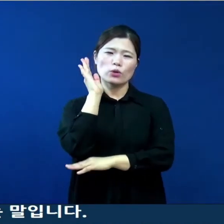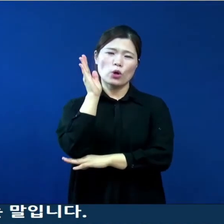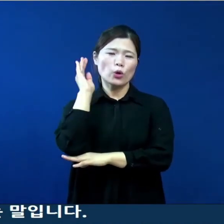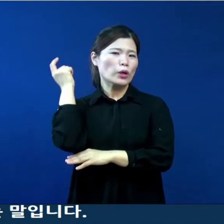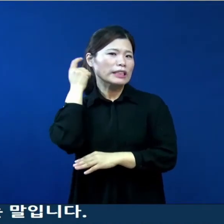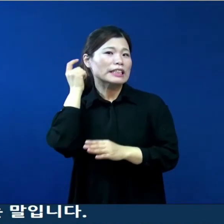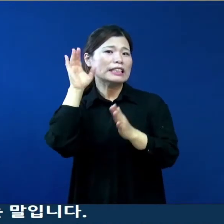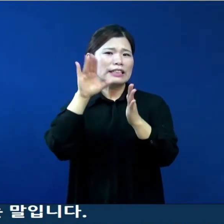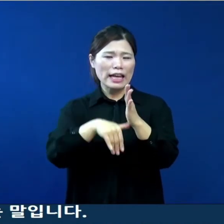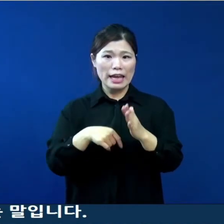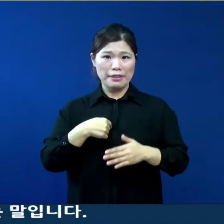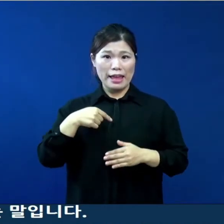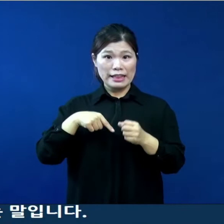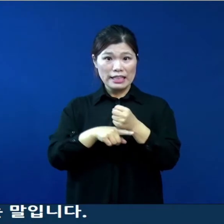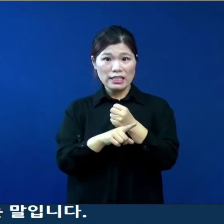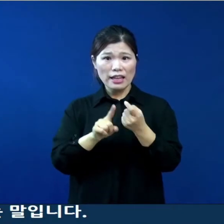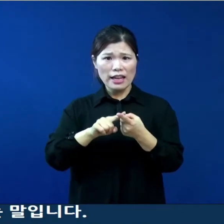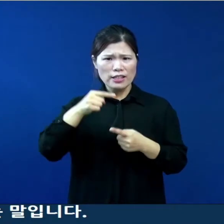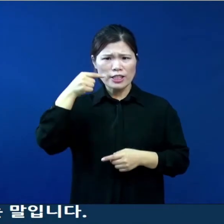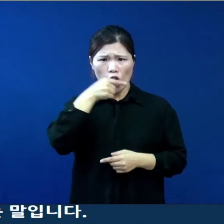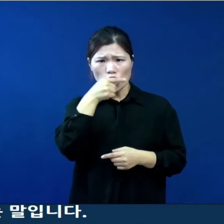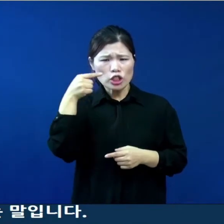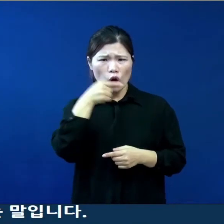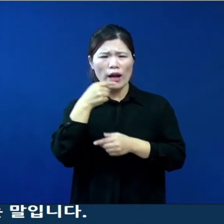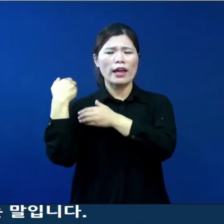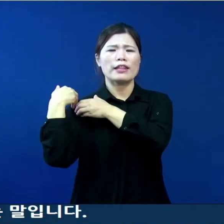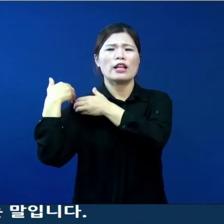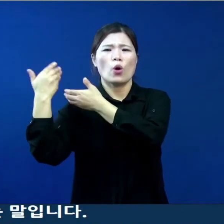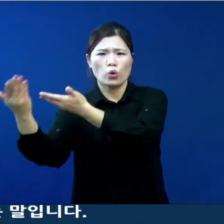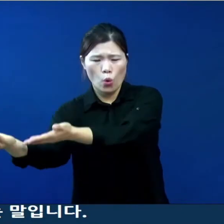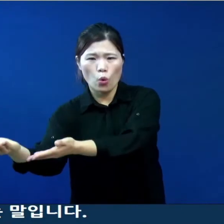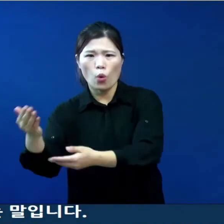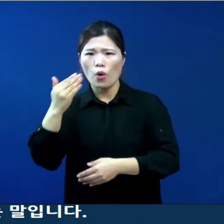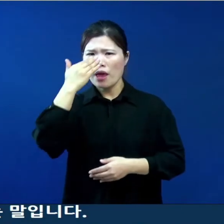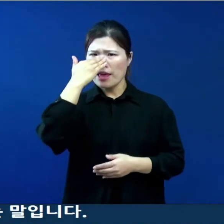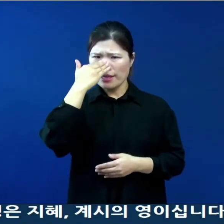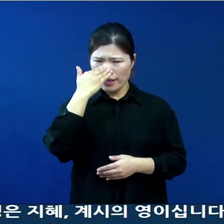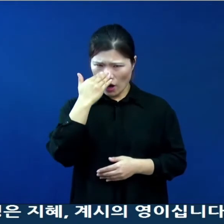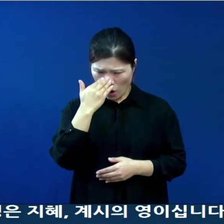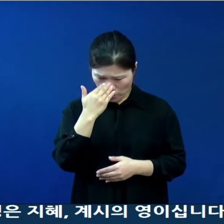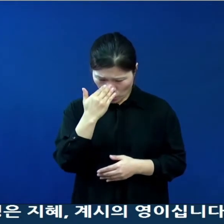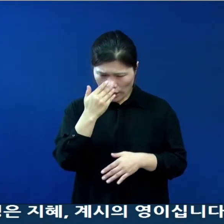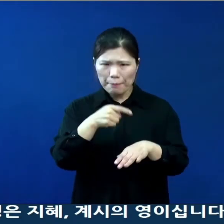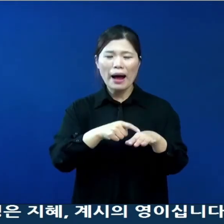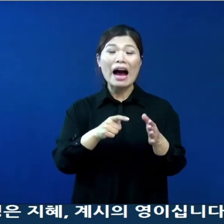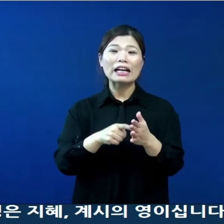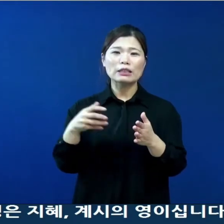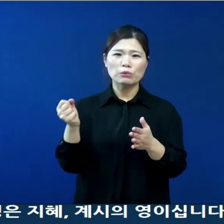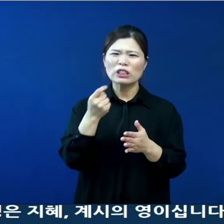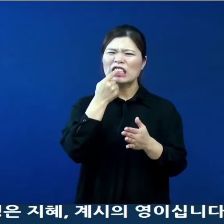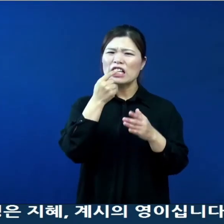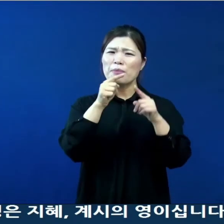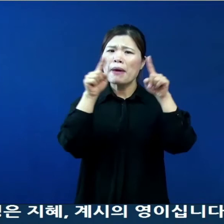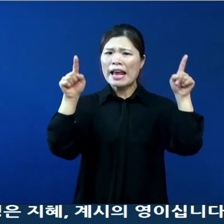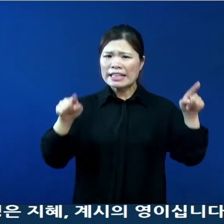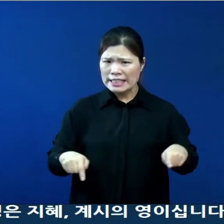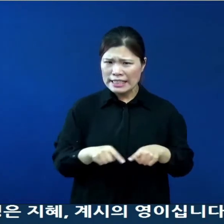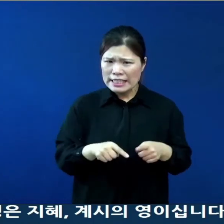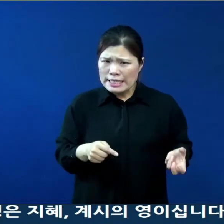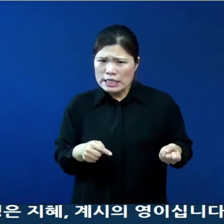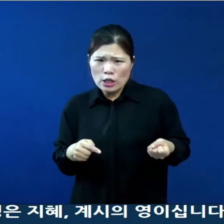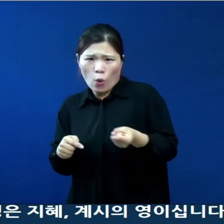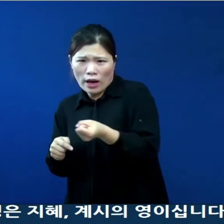뜻을 철저하게 내려놓고 진짜 겸손하고 가난한 마음으로 백지위임장을 들고 나가서 하나님이